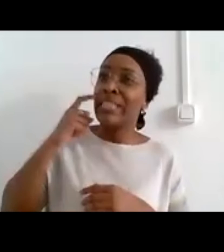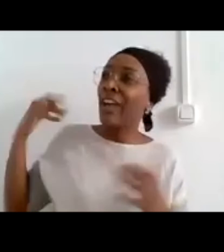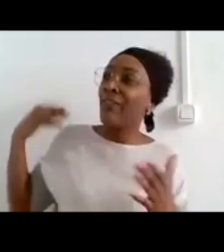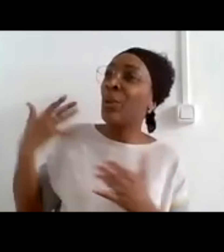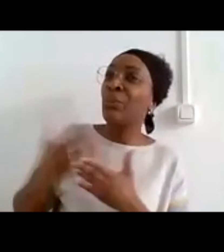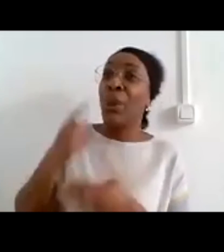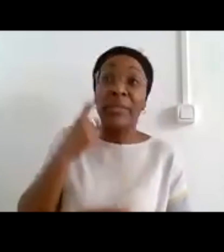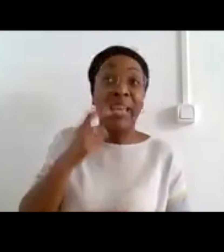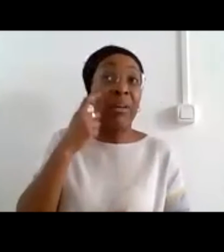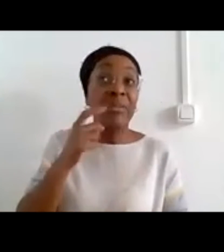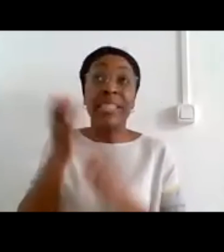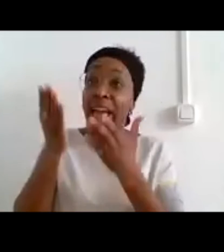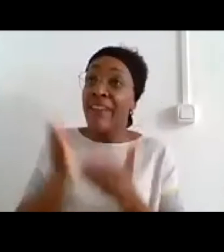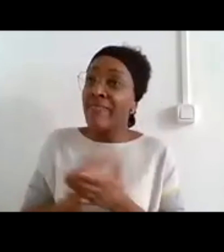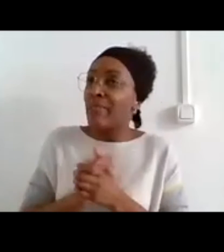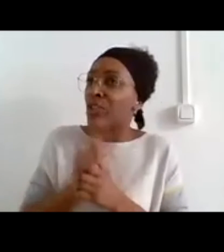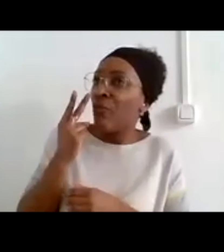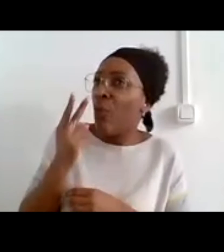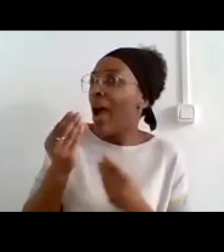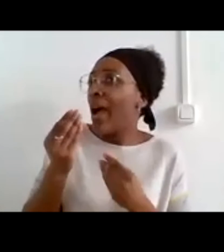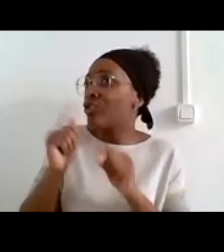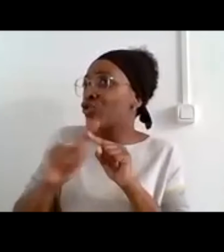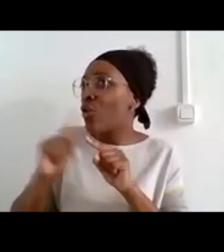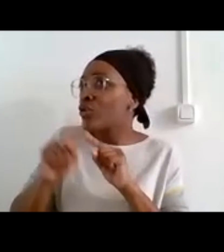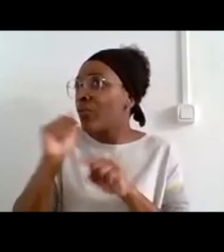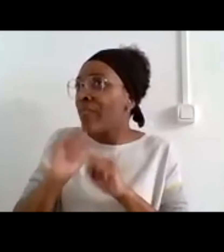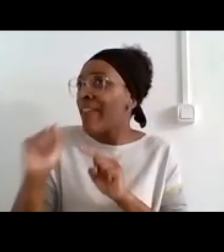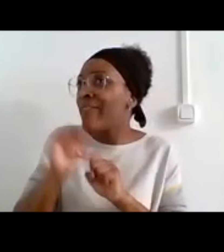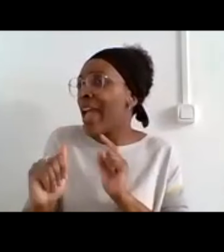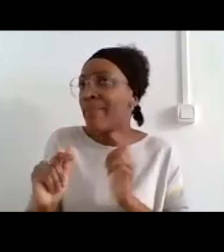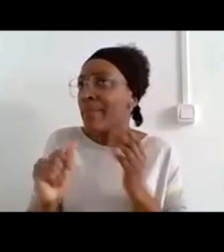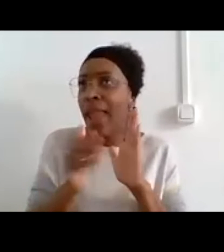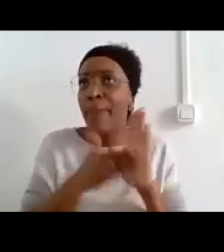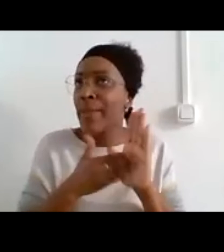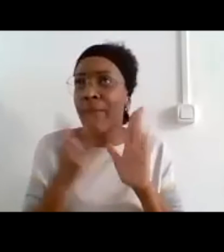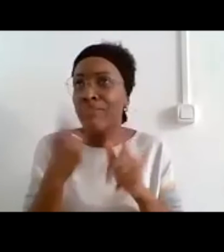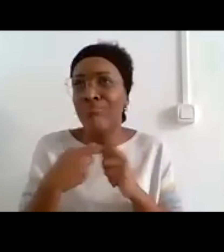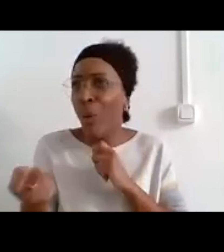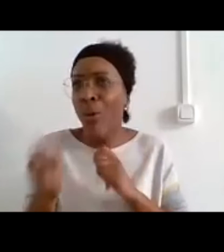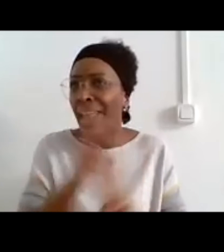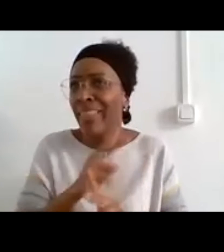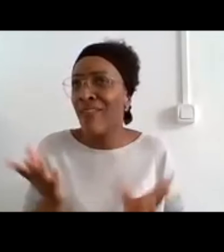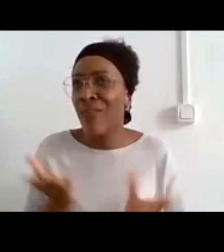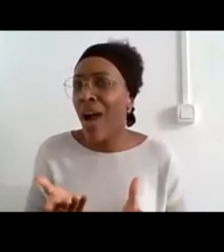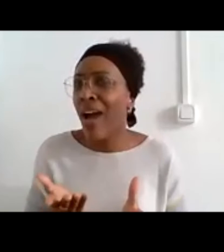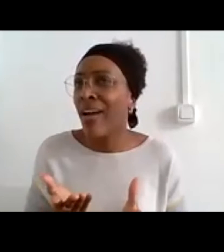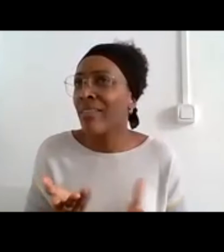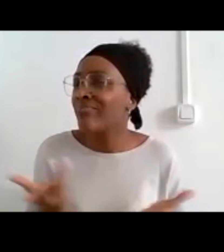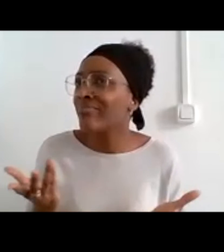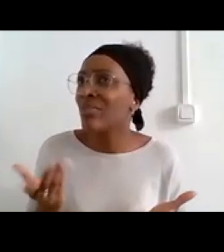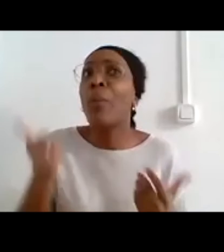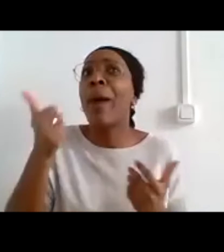écouté, mais je vois certaines pratiques que vous avez qui sont pas bibliques, quoi. Je dis: «C'est ce saint